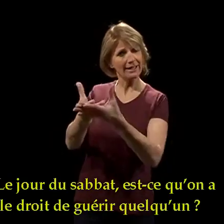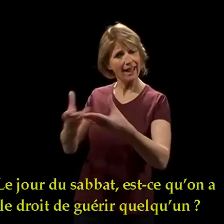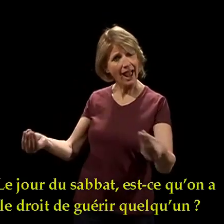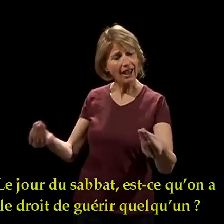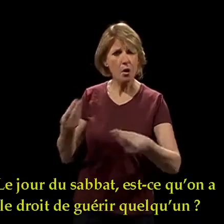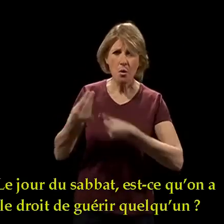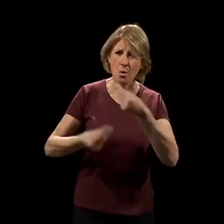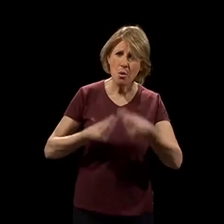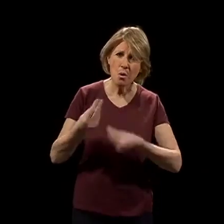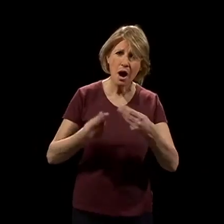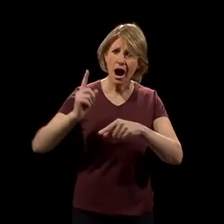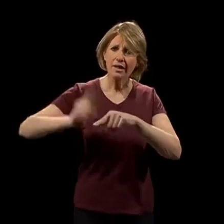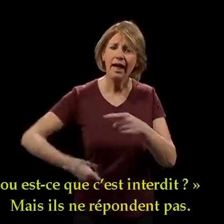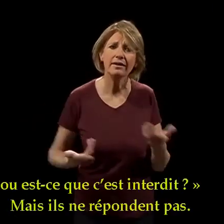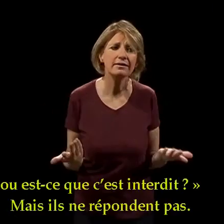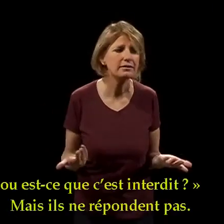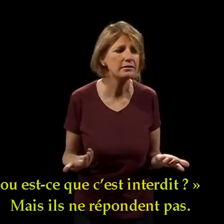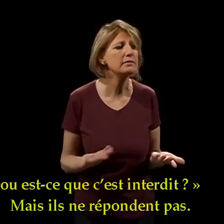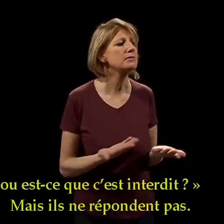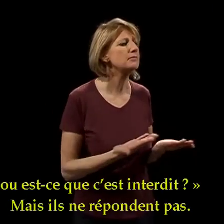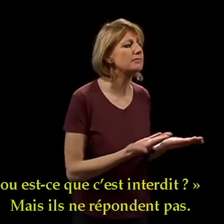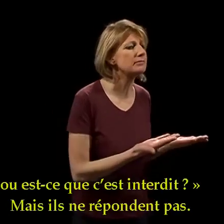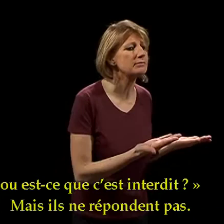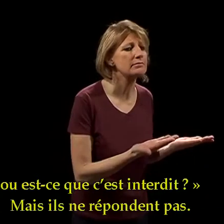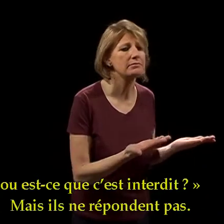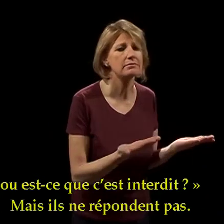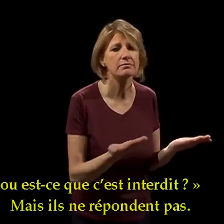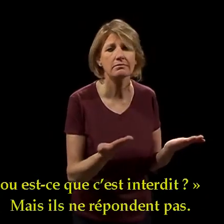quelqu'un ou est-ce que c'est interdit ? Mais ils ne répondent pas.